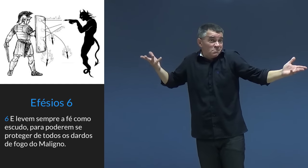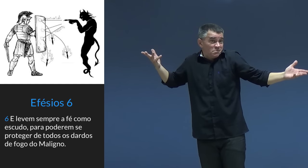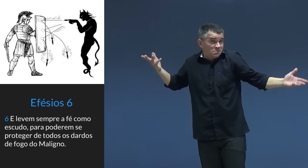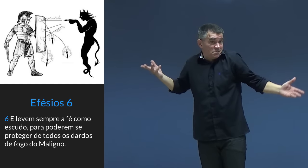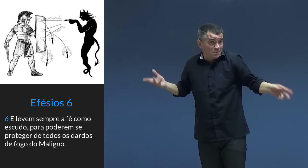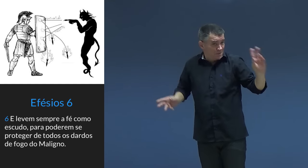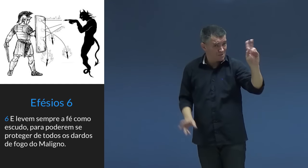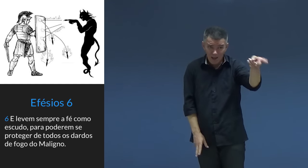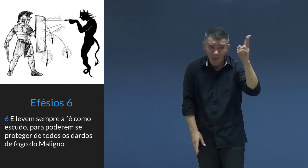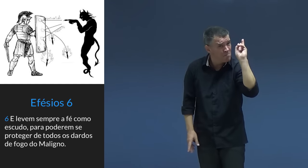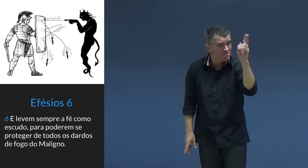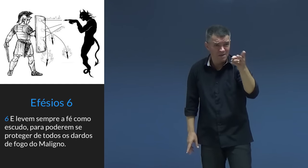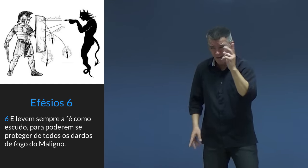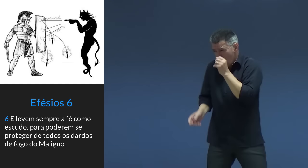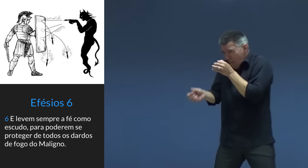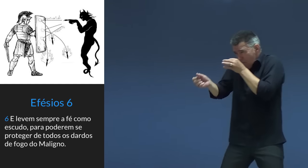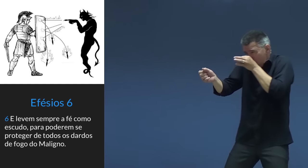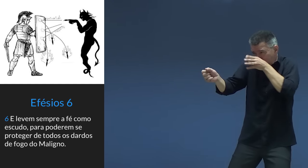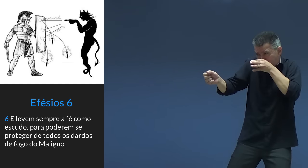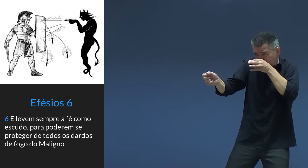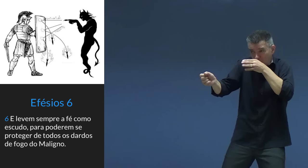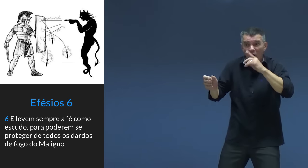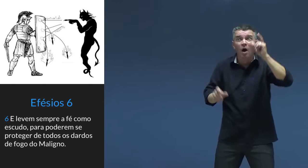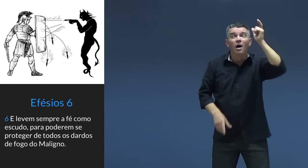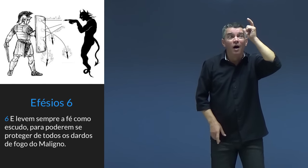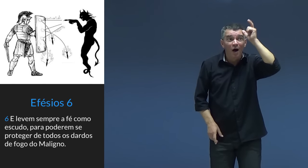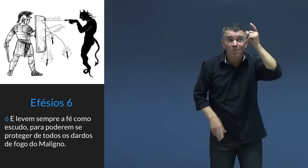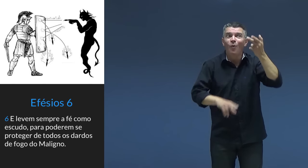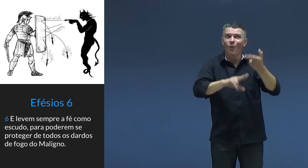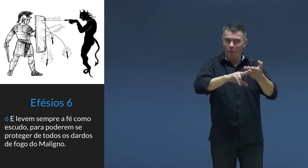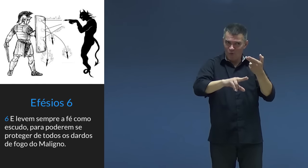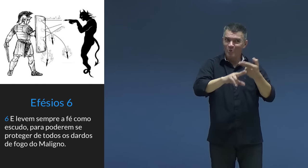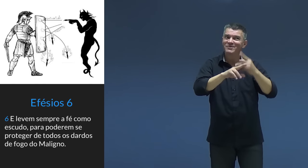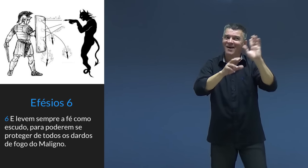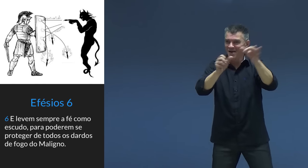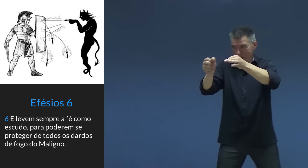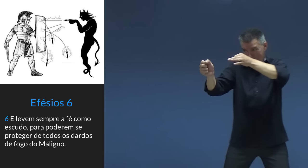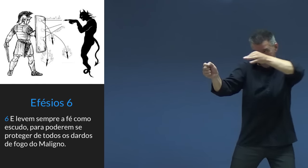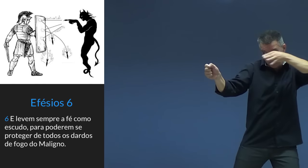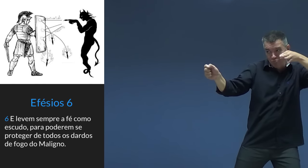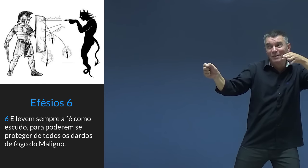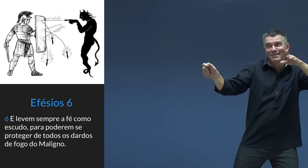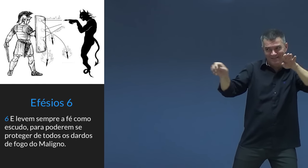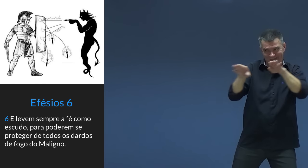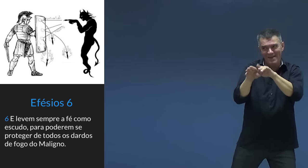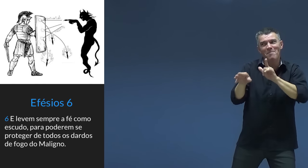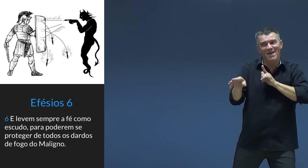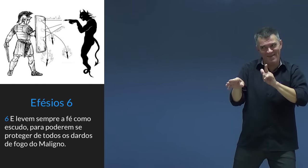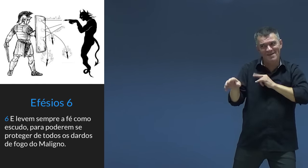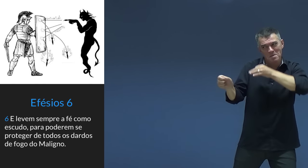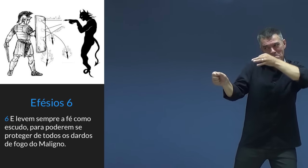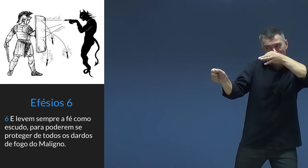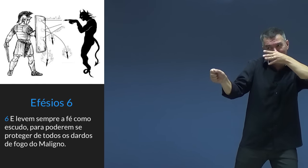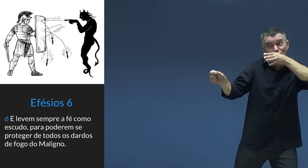Tá vendo ali? Isso sempre vai ter. O diabo, ele vai estar sempre ali, tentando acertar na sua